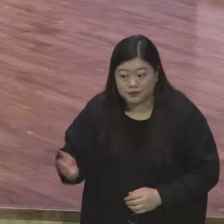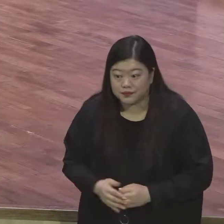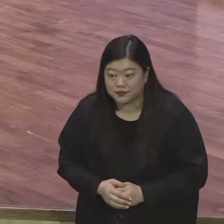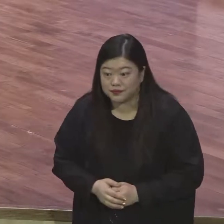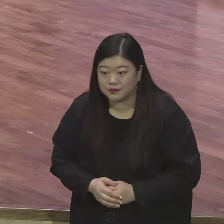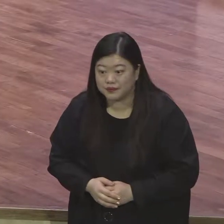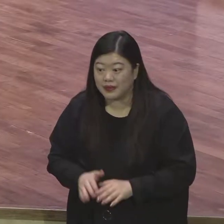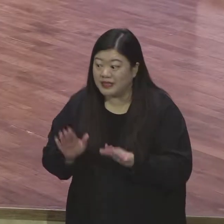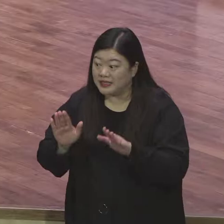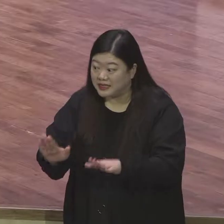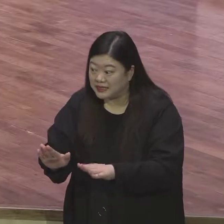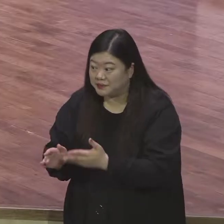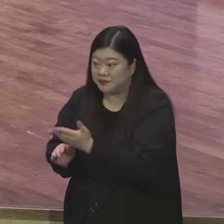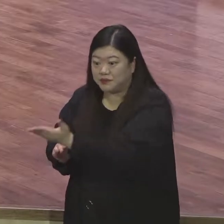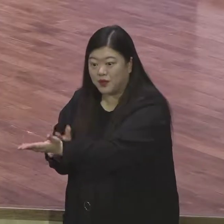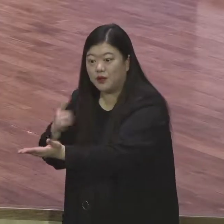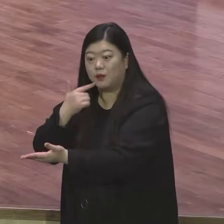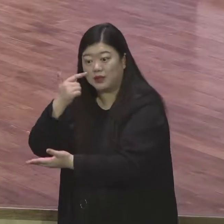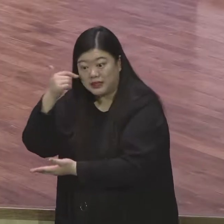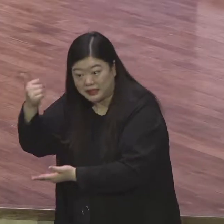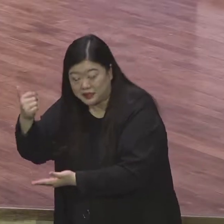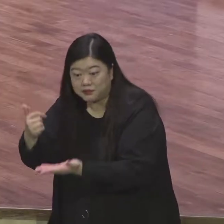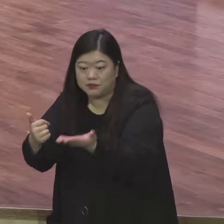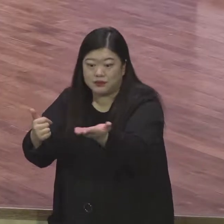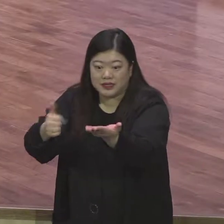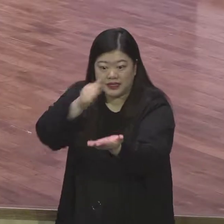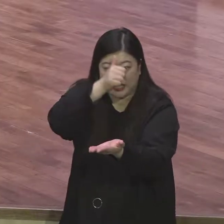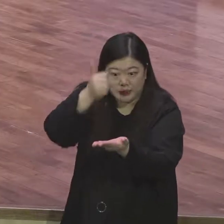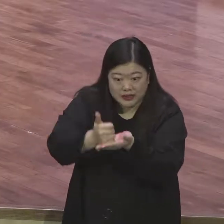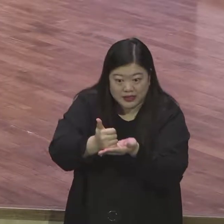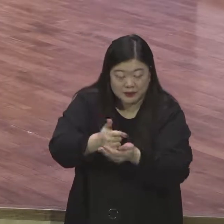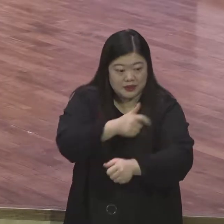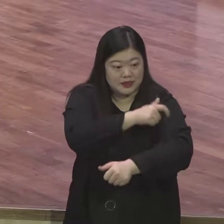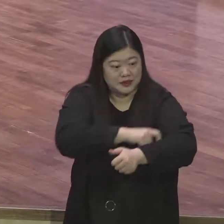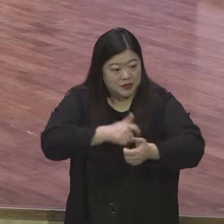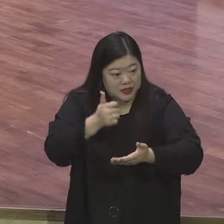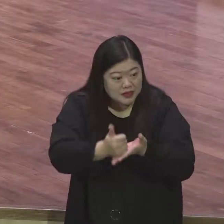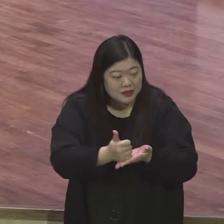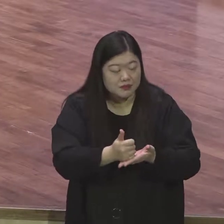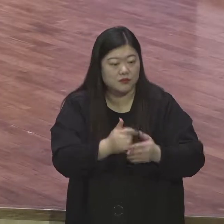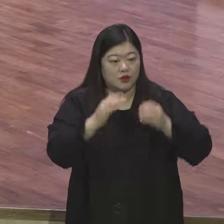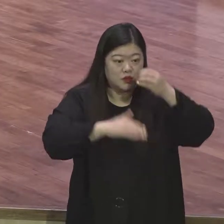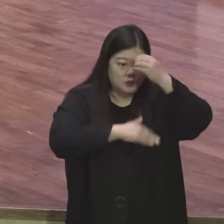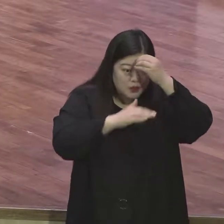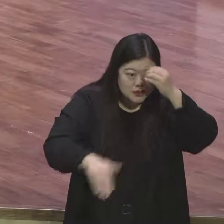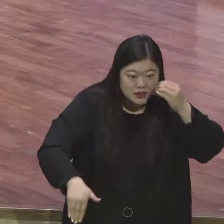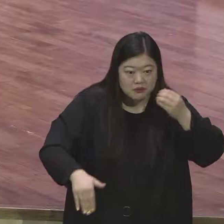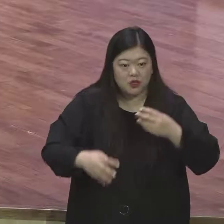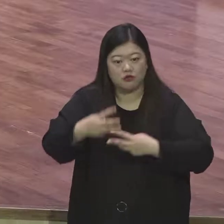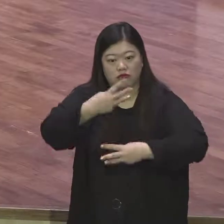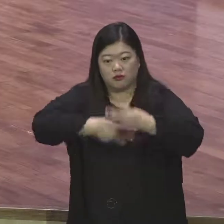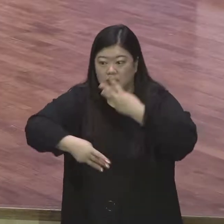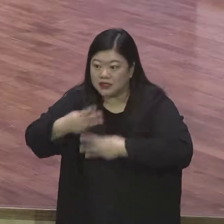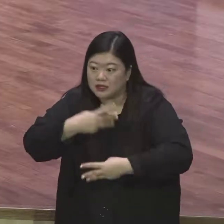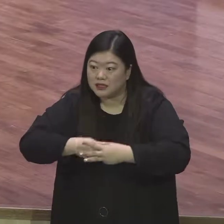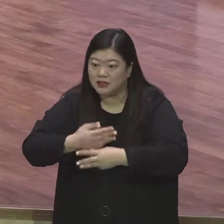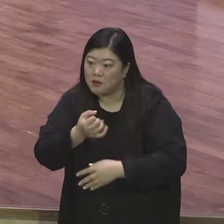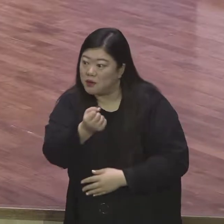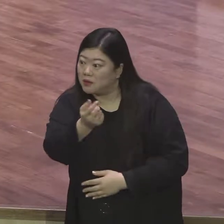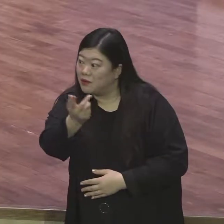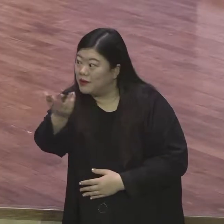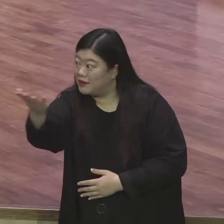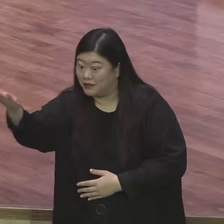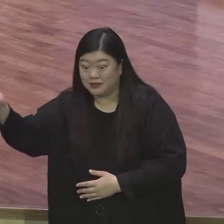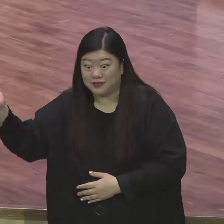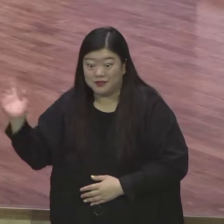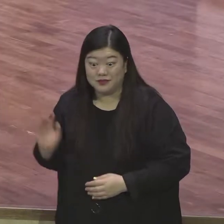오는 교육자가 있습니다. 중직자들이 있습니다. 또 평신도들도 있습니다. 여기 지금 렘넌트들도 있습니다.